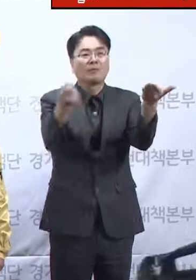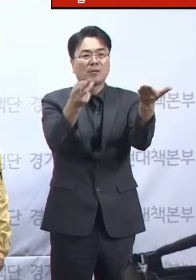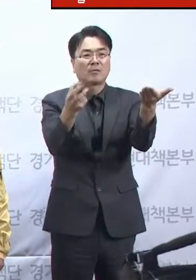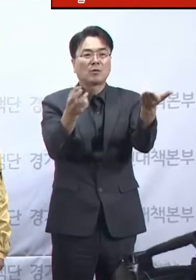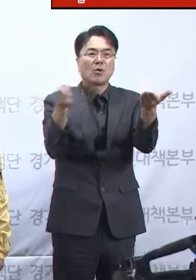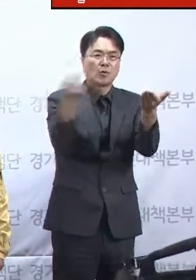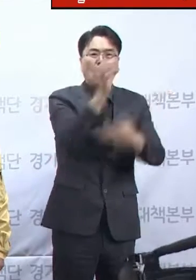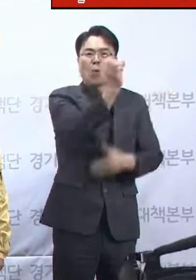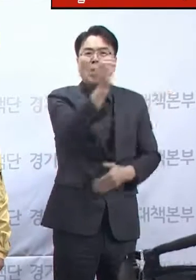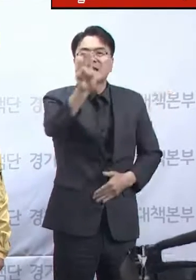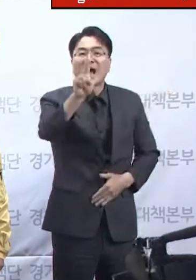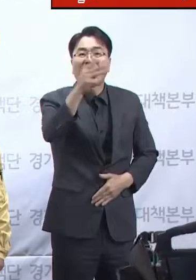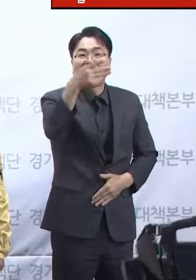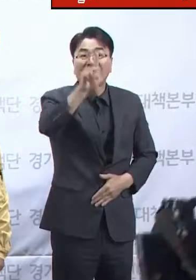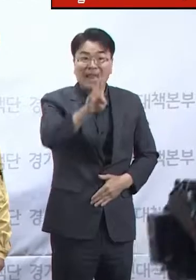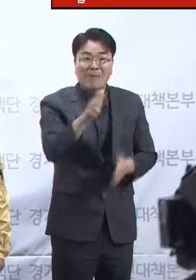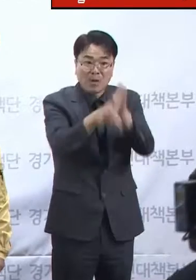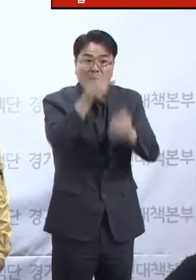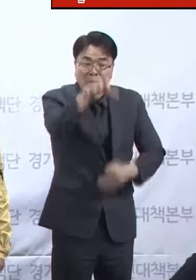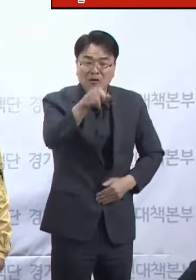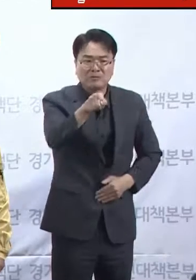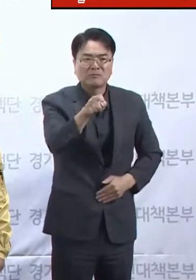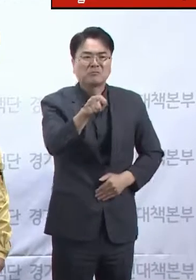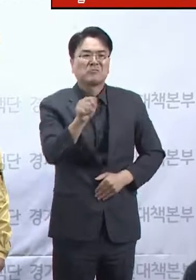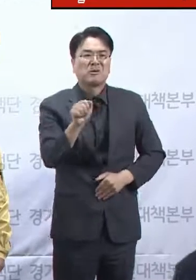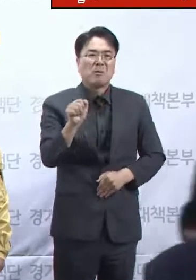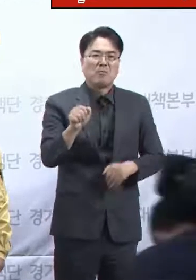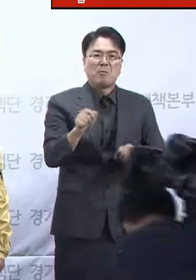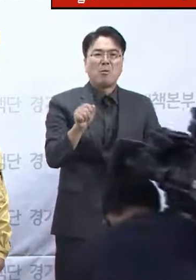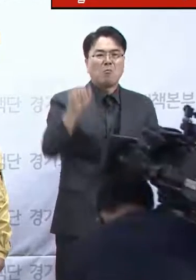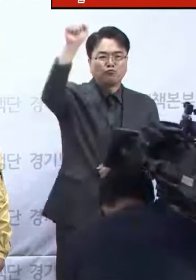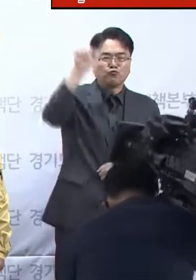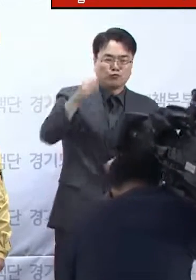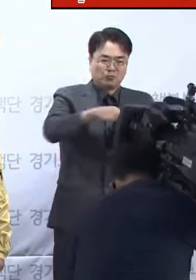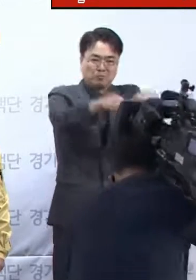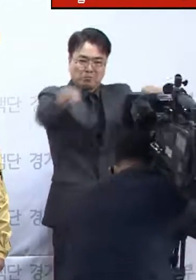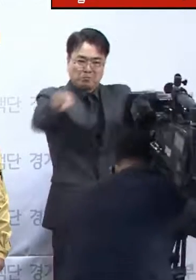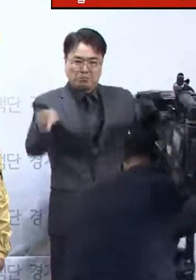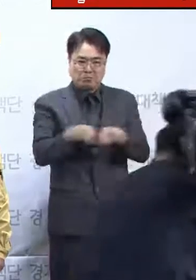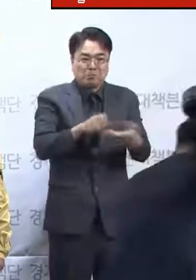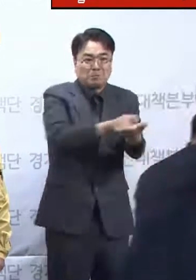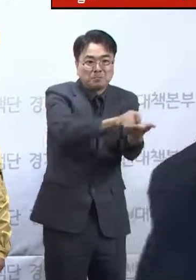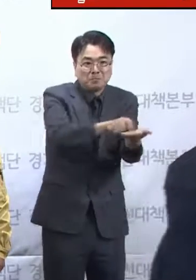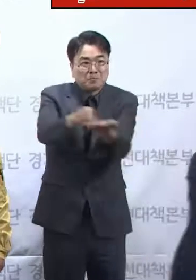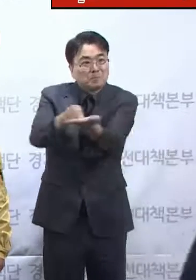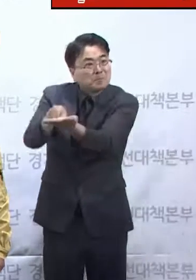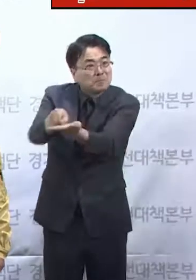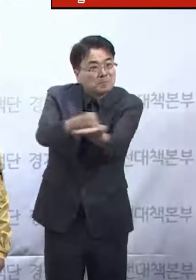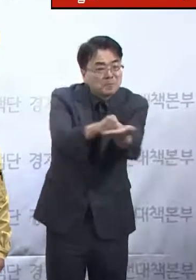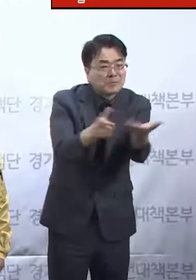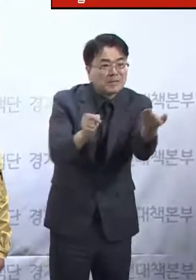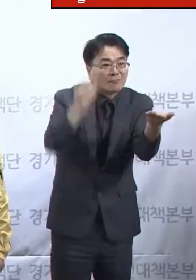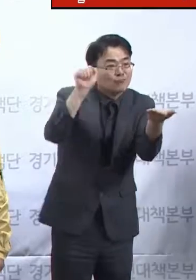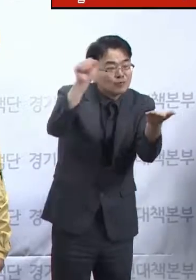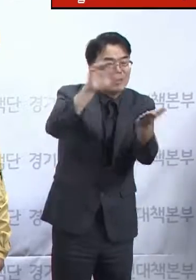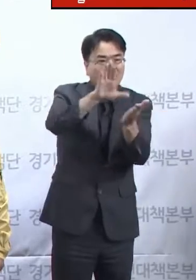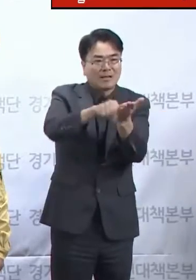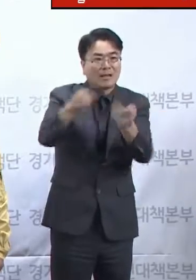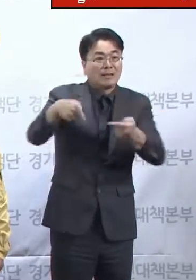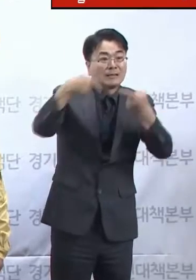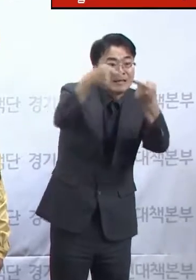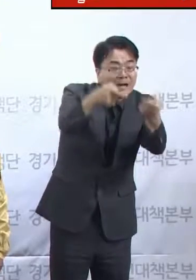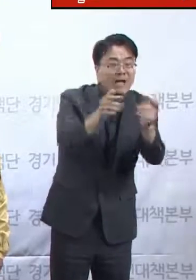야탑역 등지에서 집회 참석 동료 캠페인을 했는데 그 캠페인에 참여하신 분과